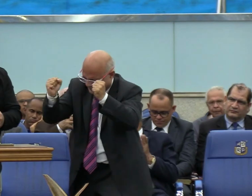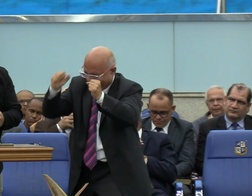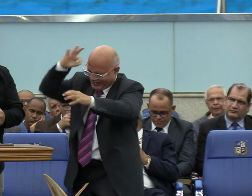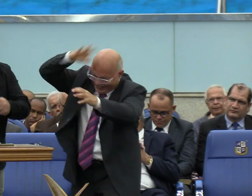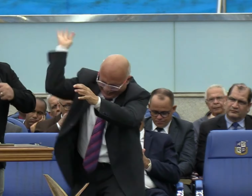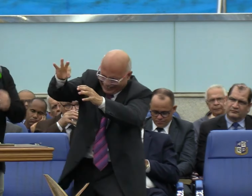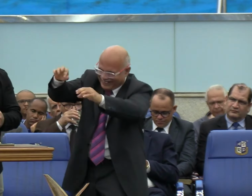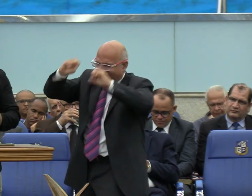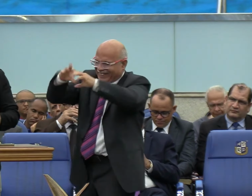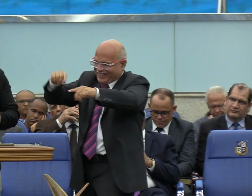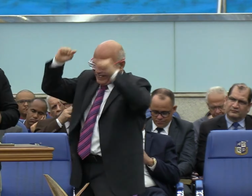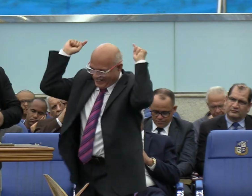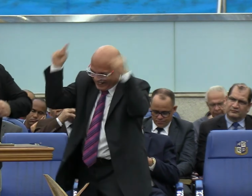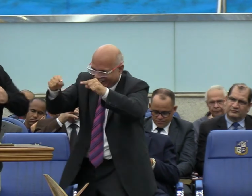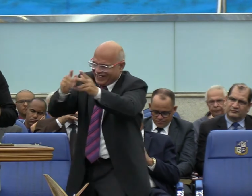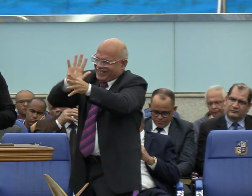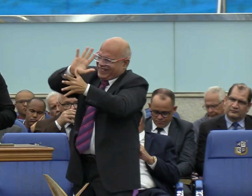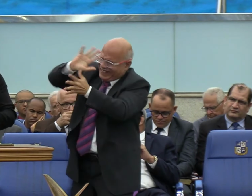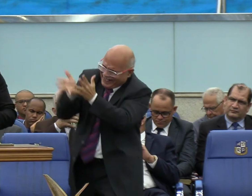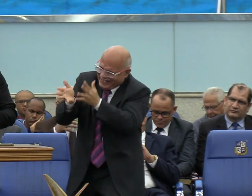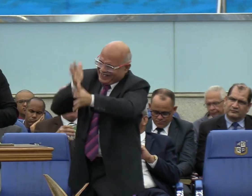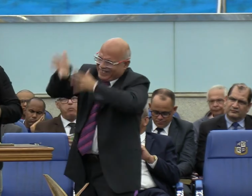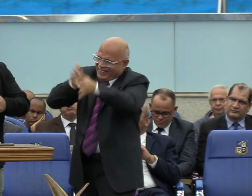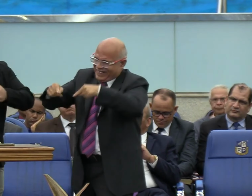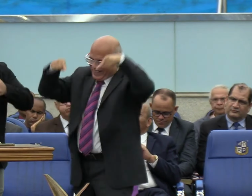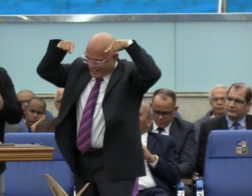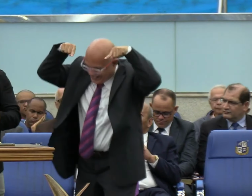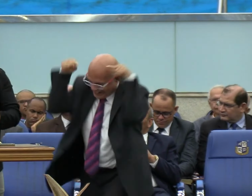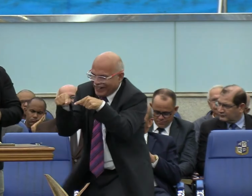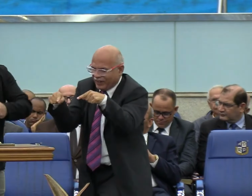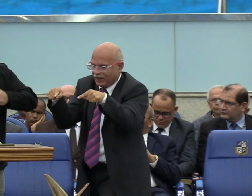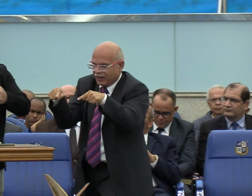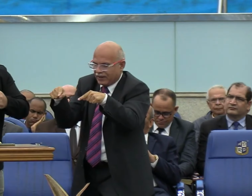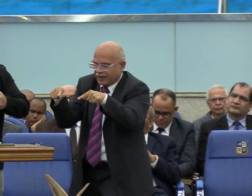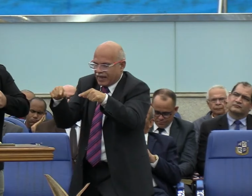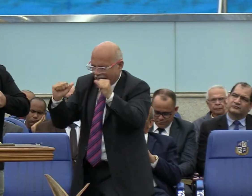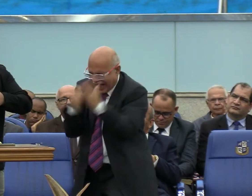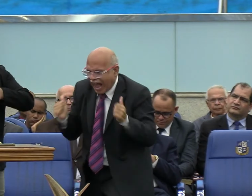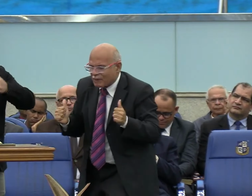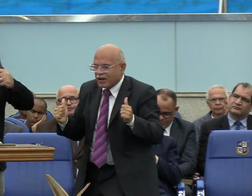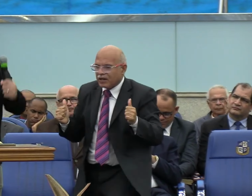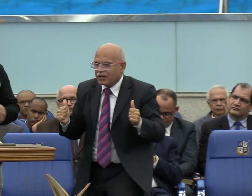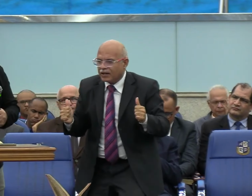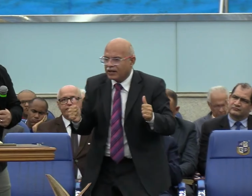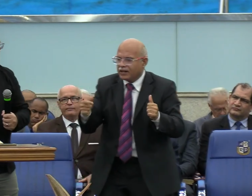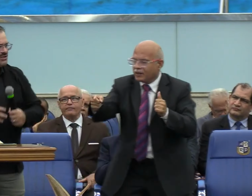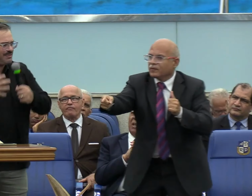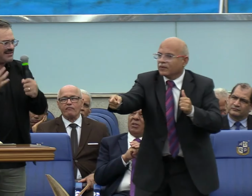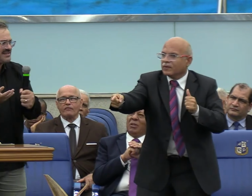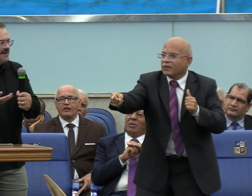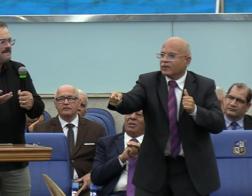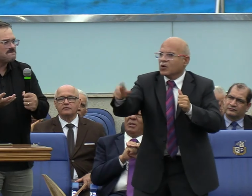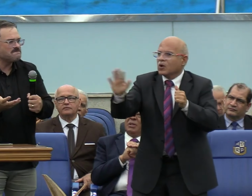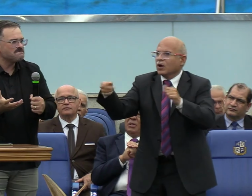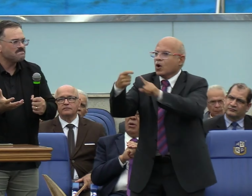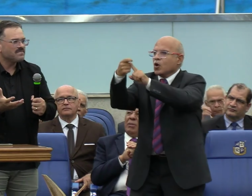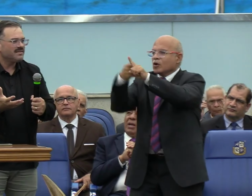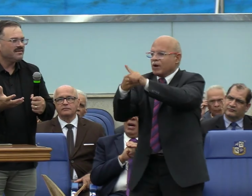capacita ele, enche ele de poder, enche ele de graça, ensina ele, capacita ele na sua linguagem, na sua